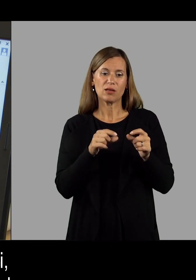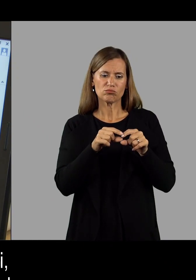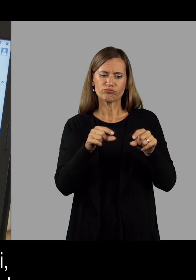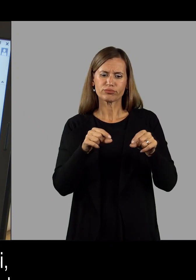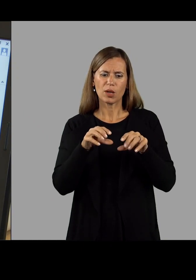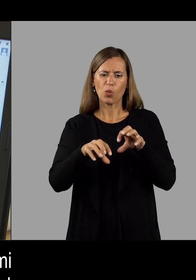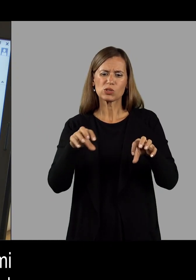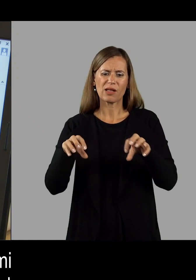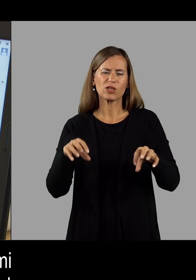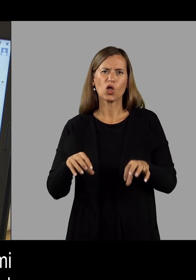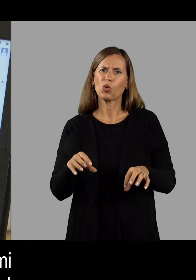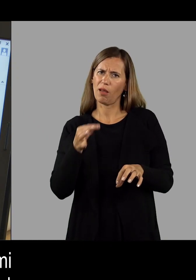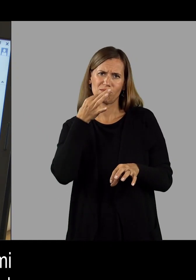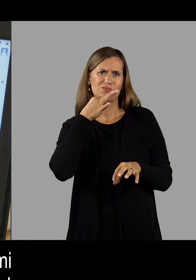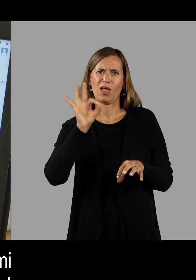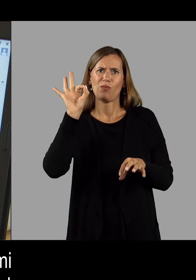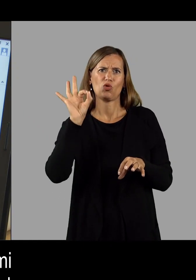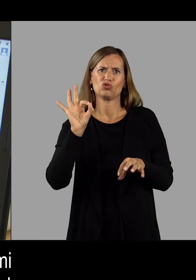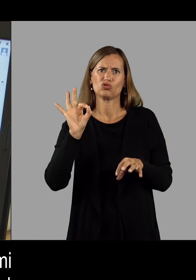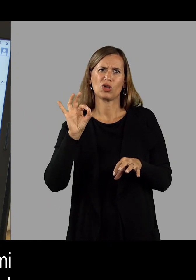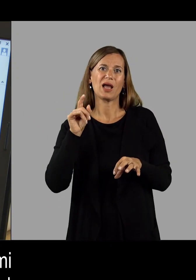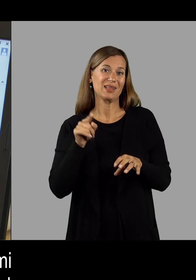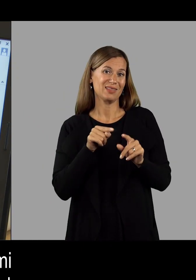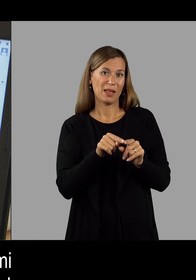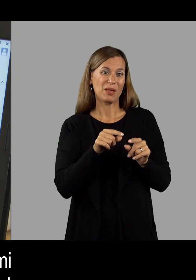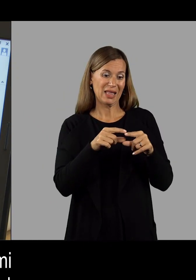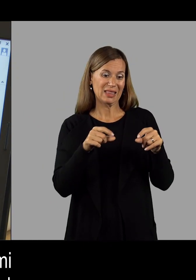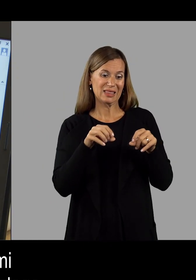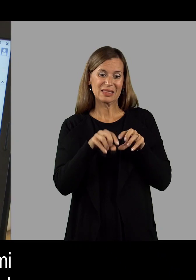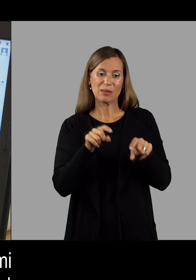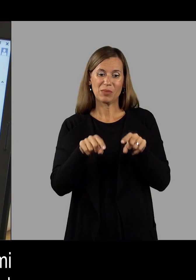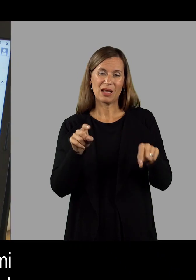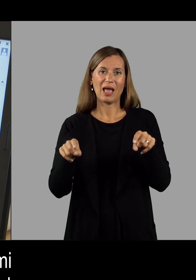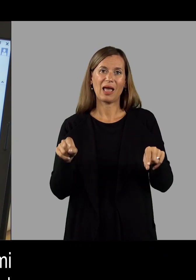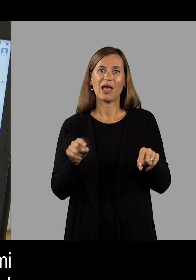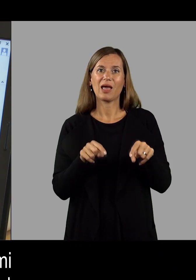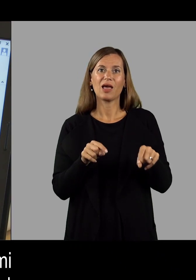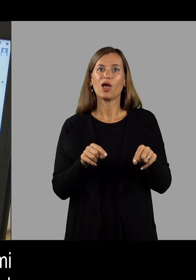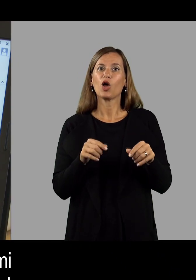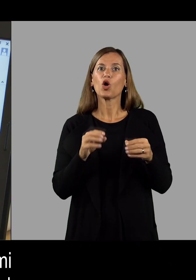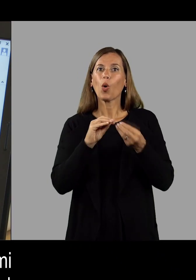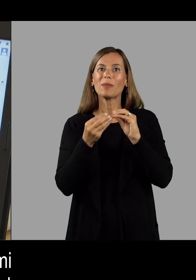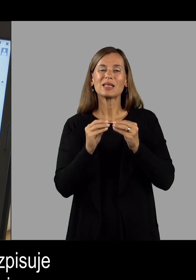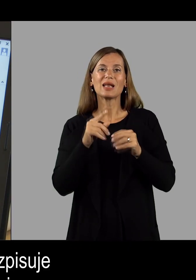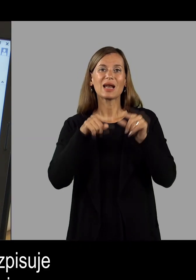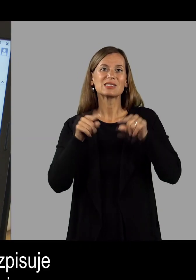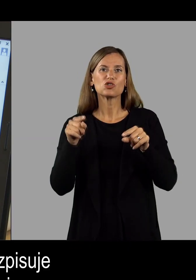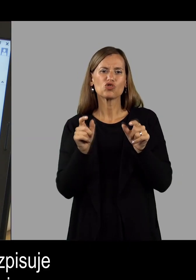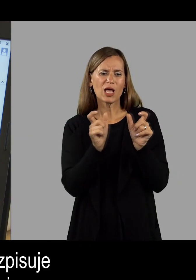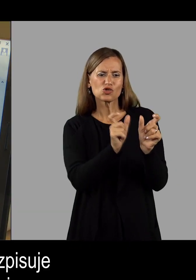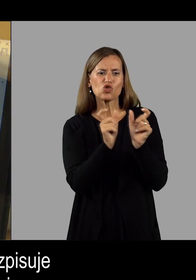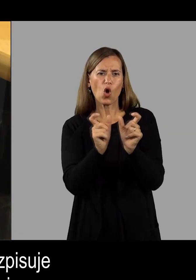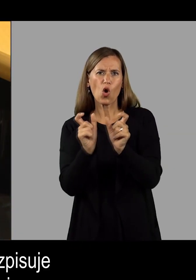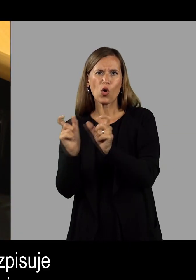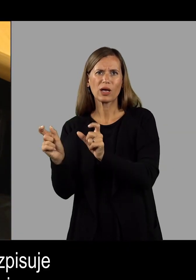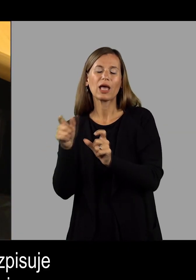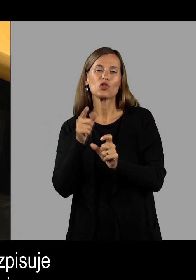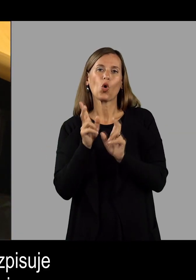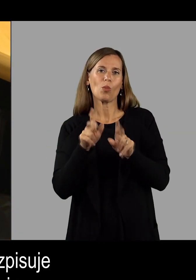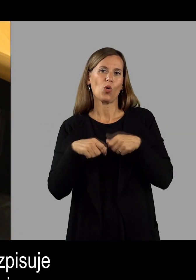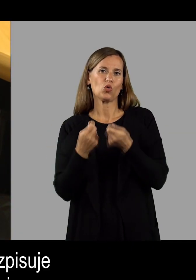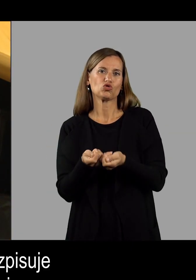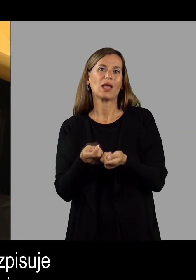rok za kakšne daljše konference in tako naprej, pomeni, da se bo strojepisec tudi manj utrudil. 64 tipk